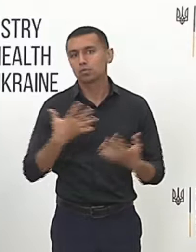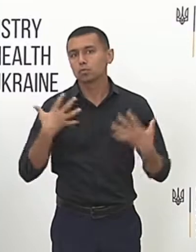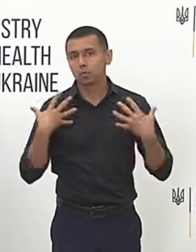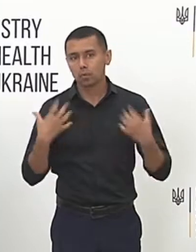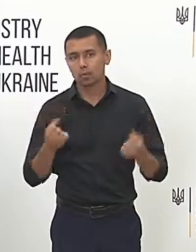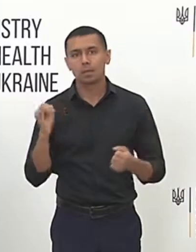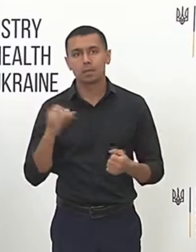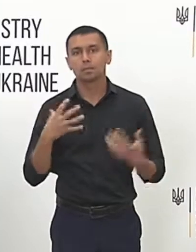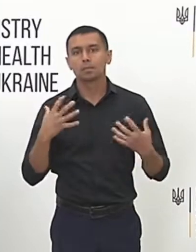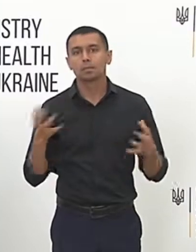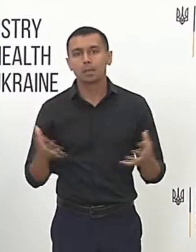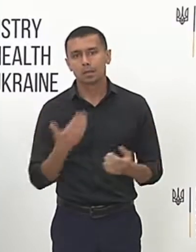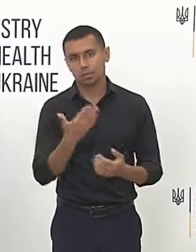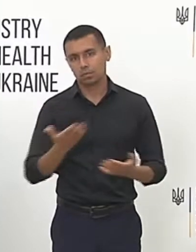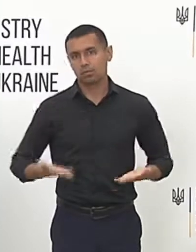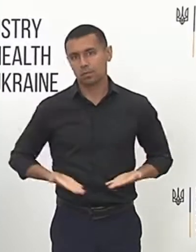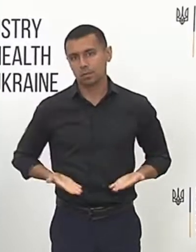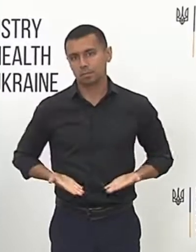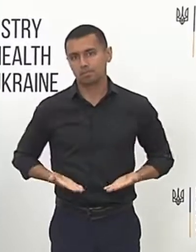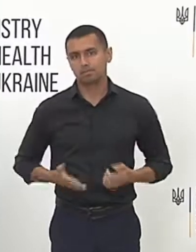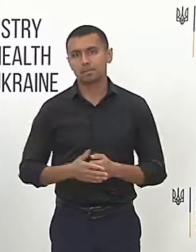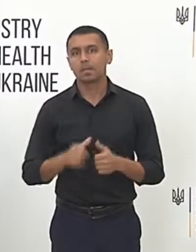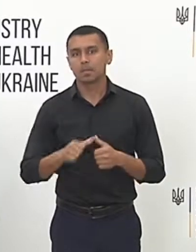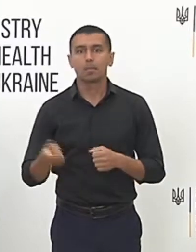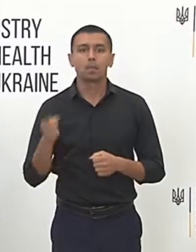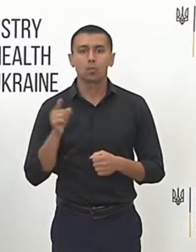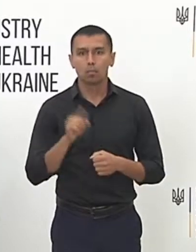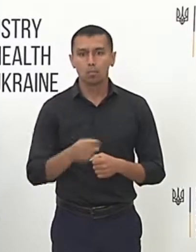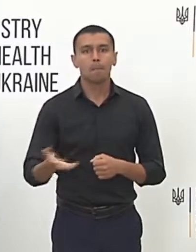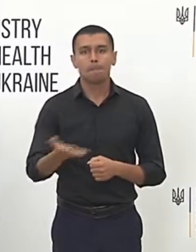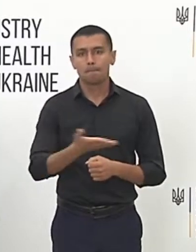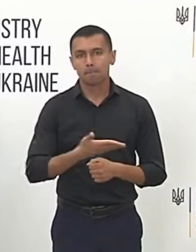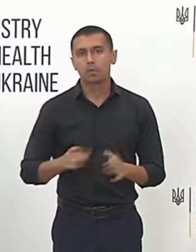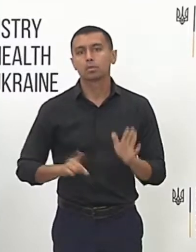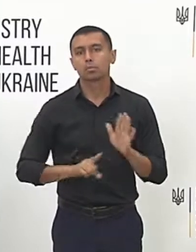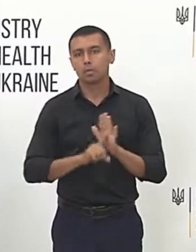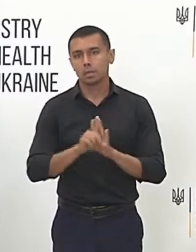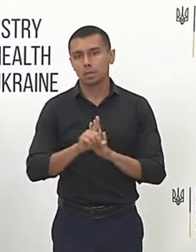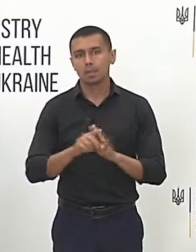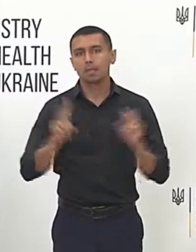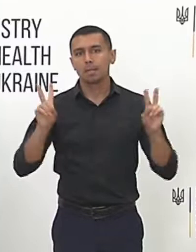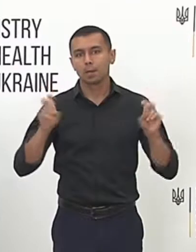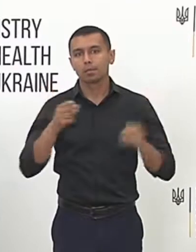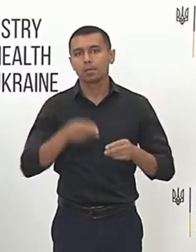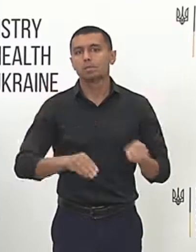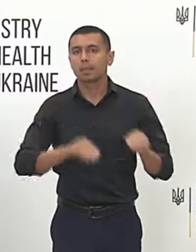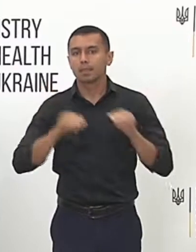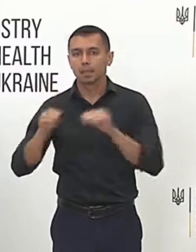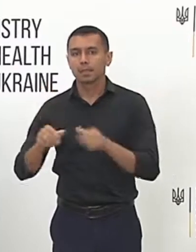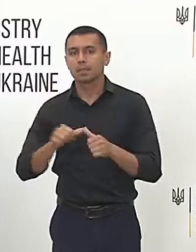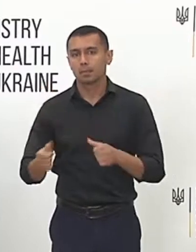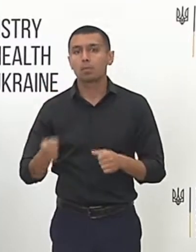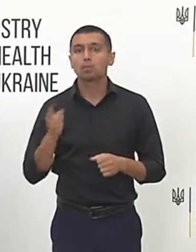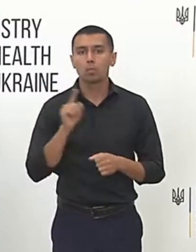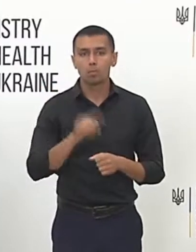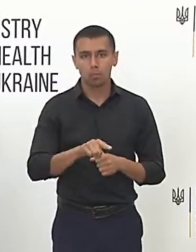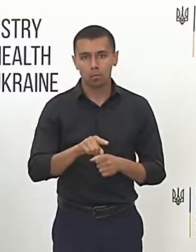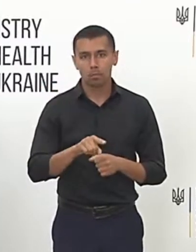здоров'я і зберегти їх життя. Саме тому ми розпочали тематику трансплантації, саме